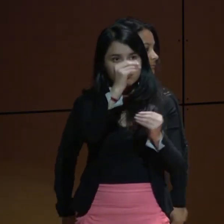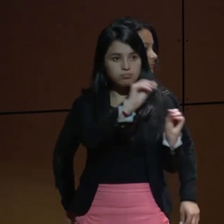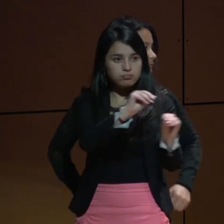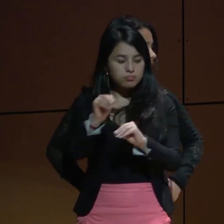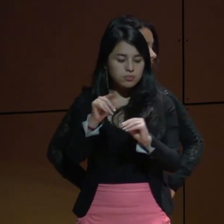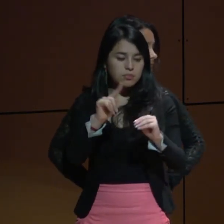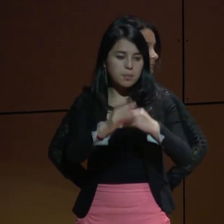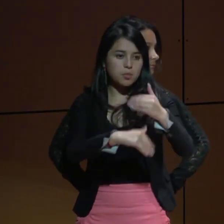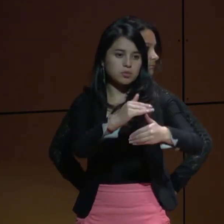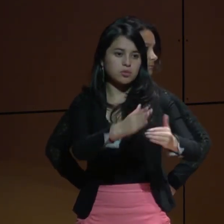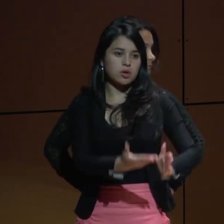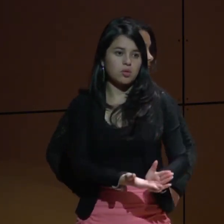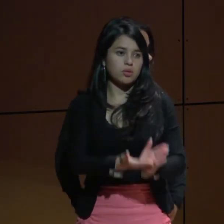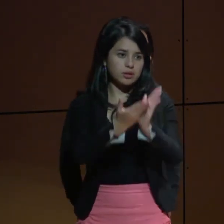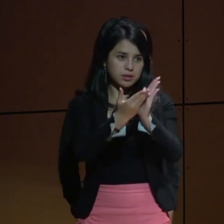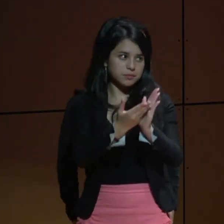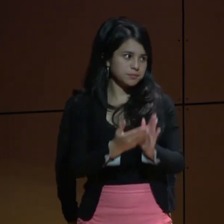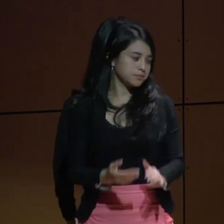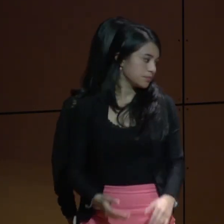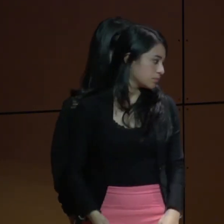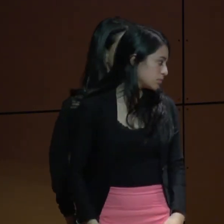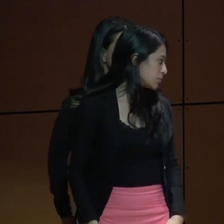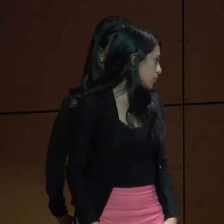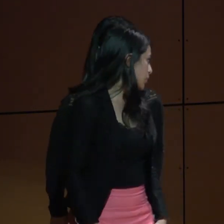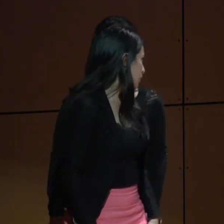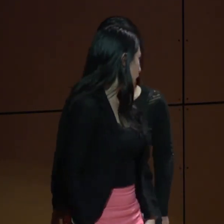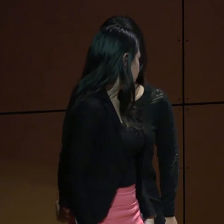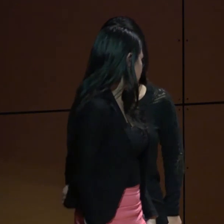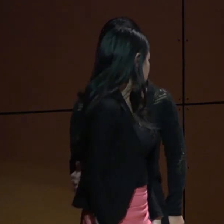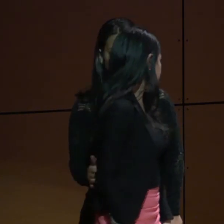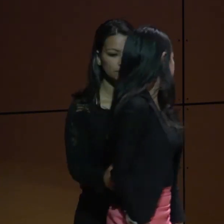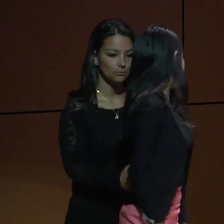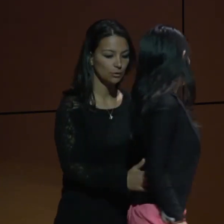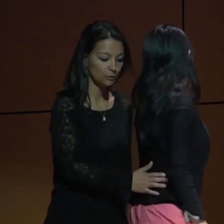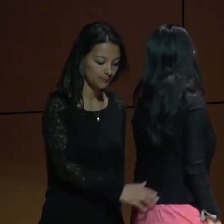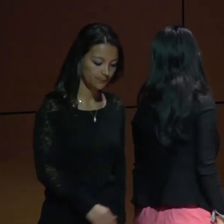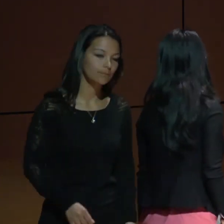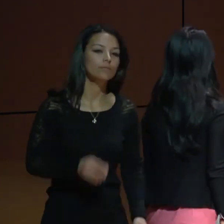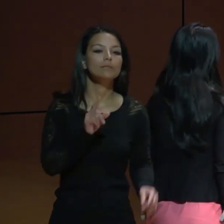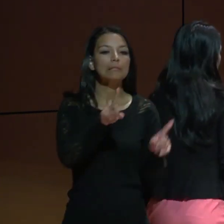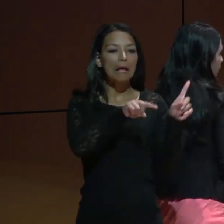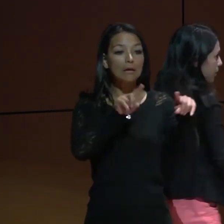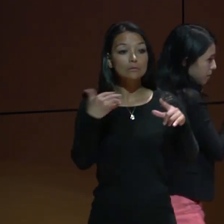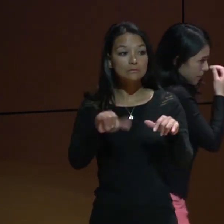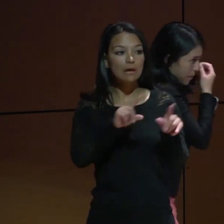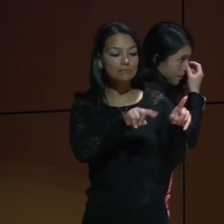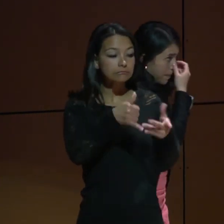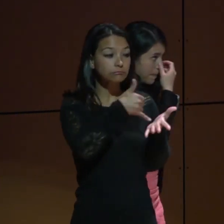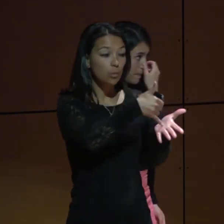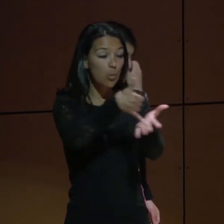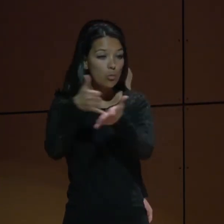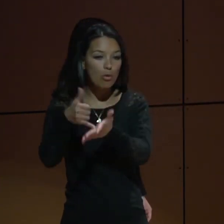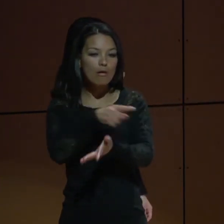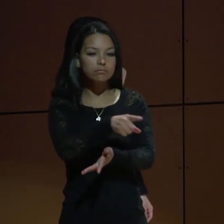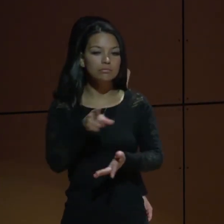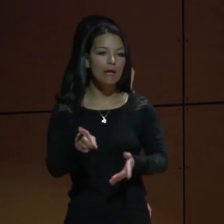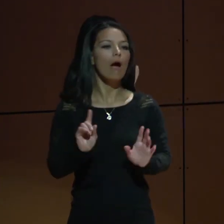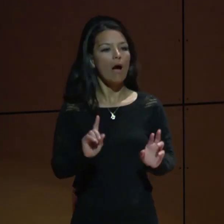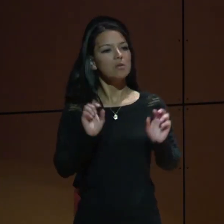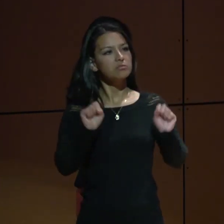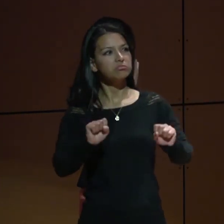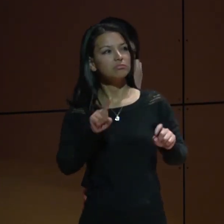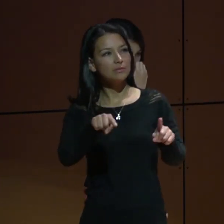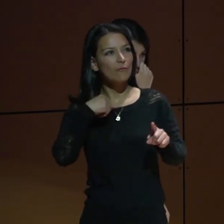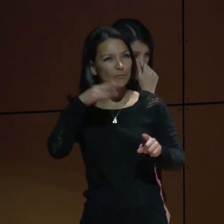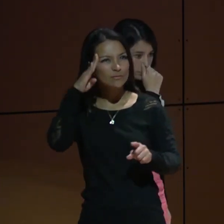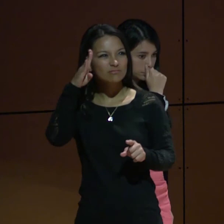del proceso educativo por parte de la comunidad. Aquellos que sean premiados se convertirán en